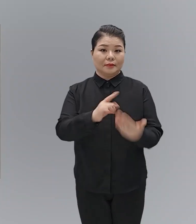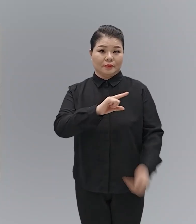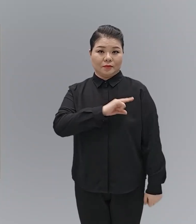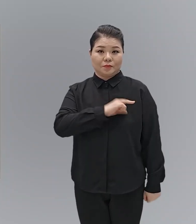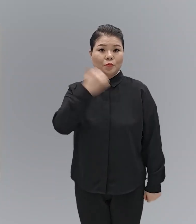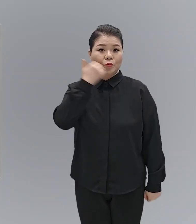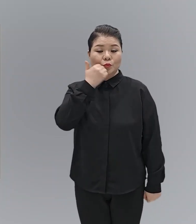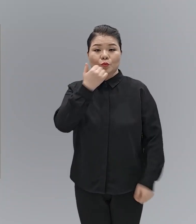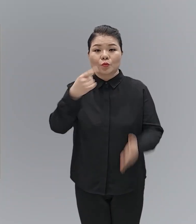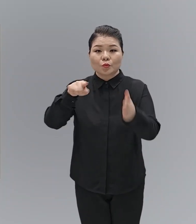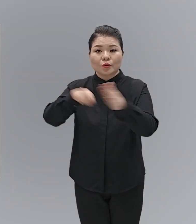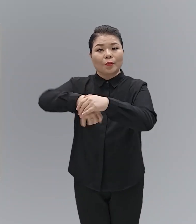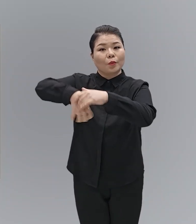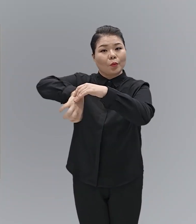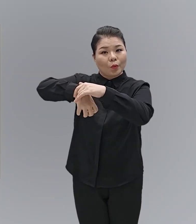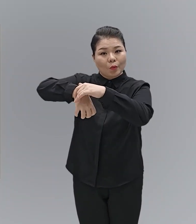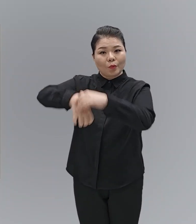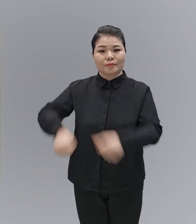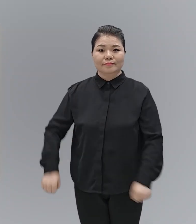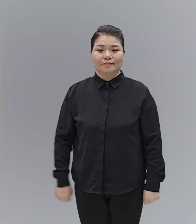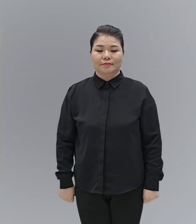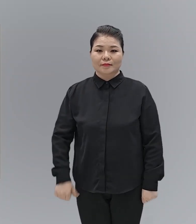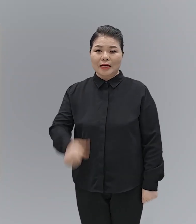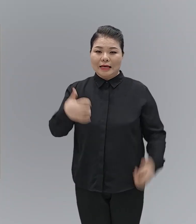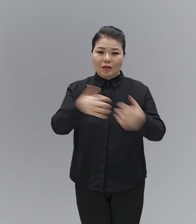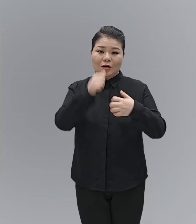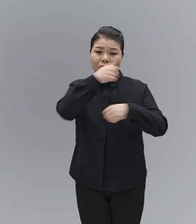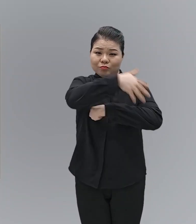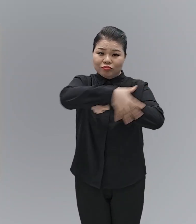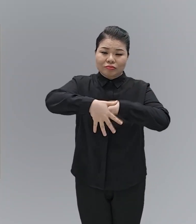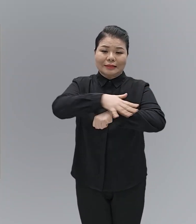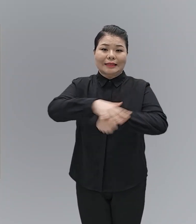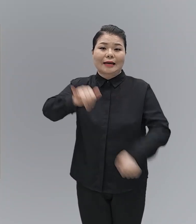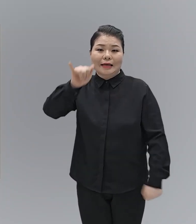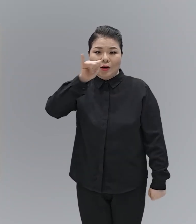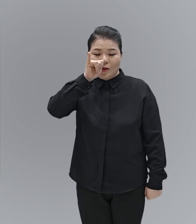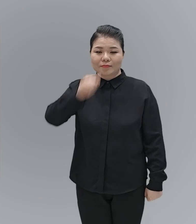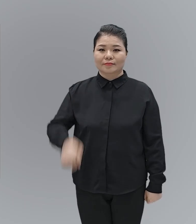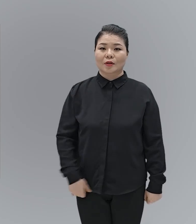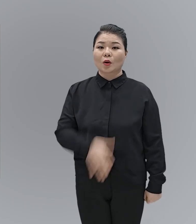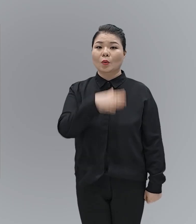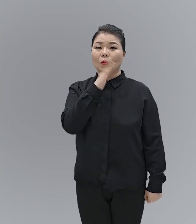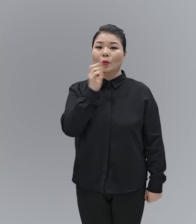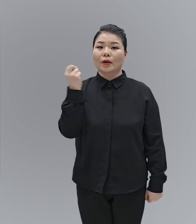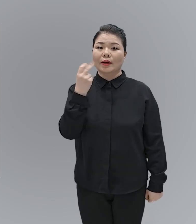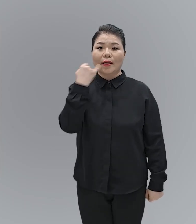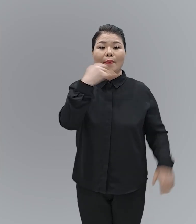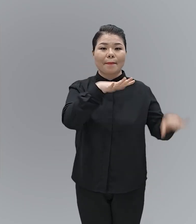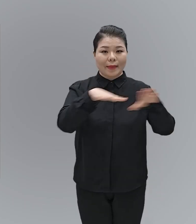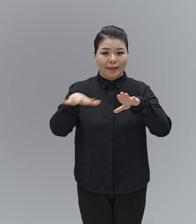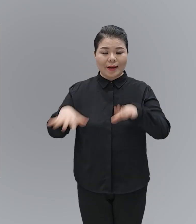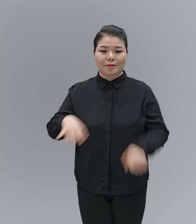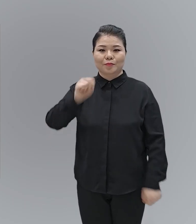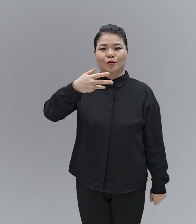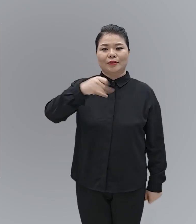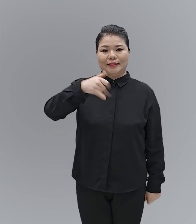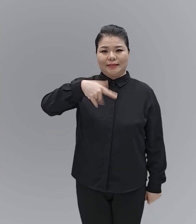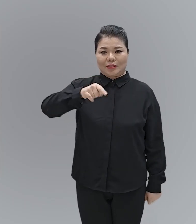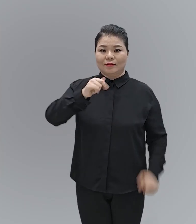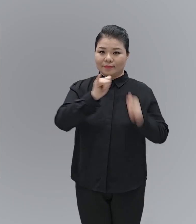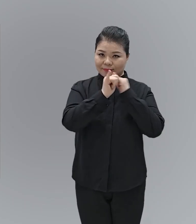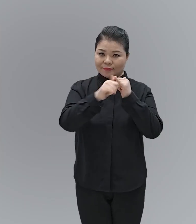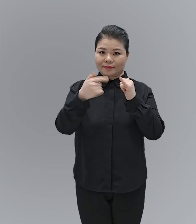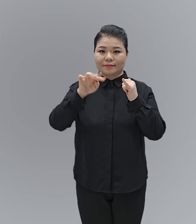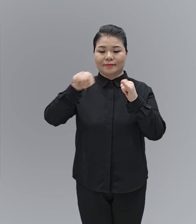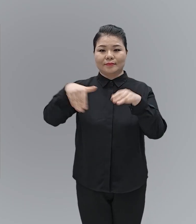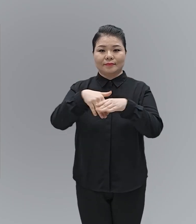누구를 위하여 종은 울리나 무기여 잘 있거라. 노인과 바다. 퓰리처상 노벨문학상 수상.